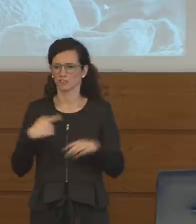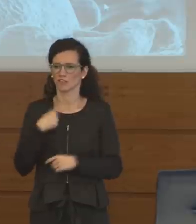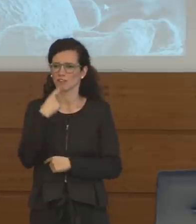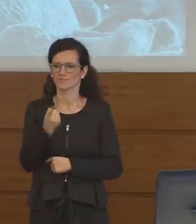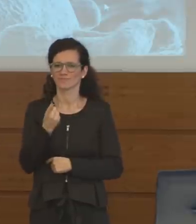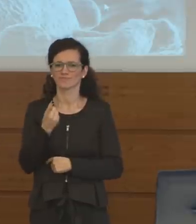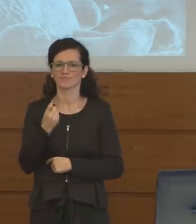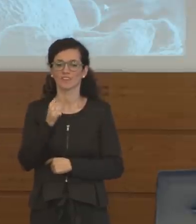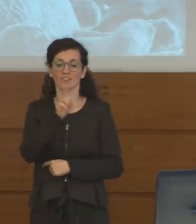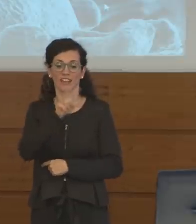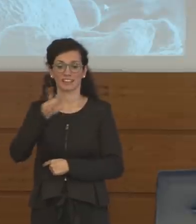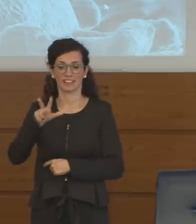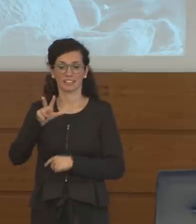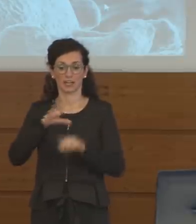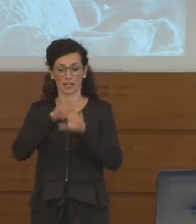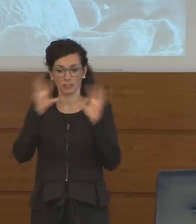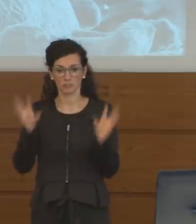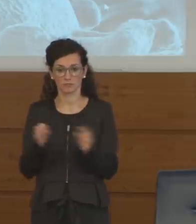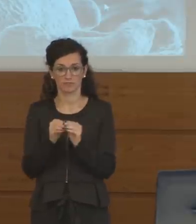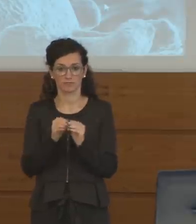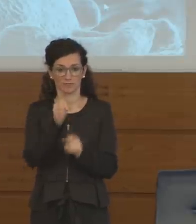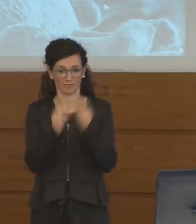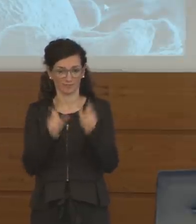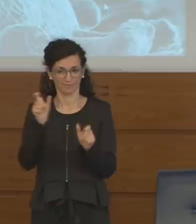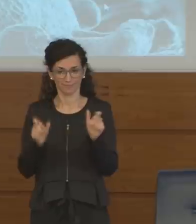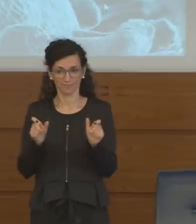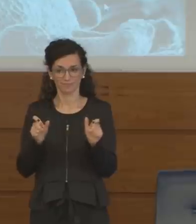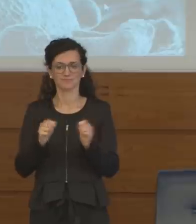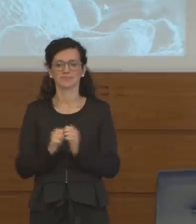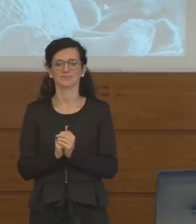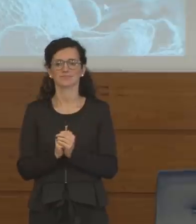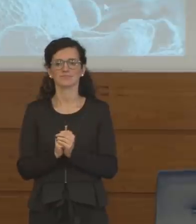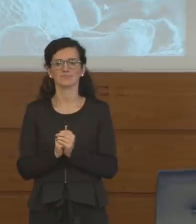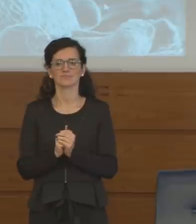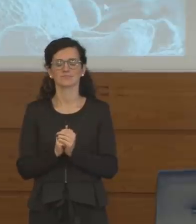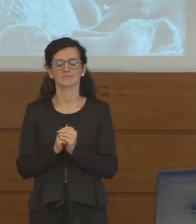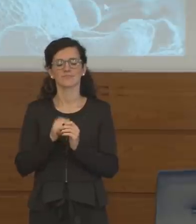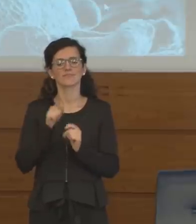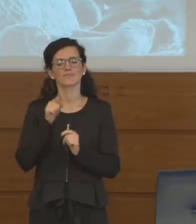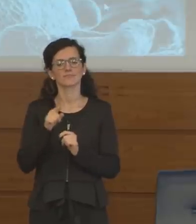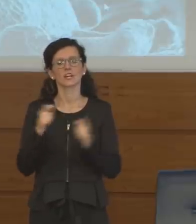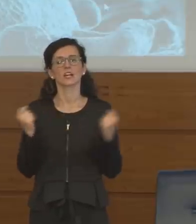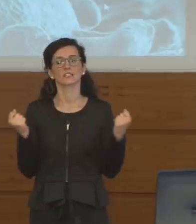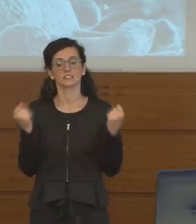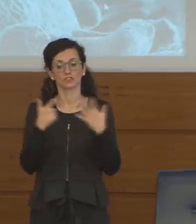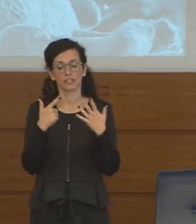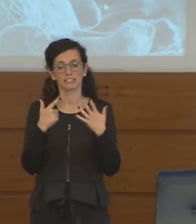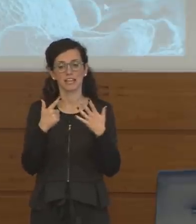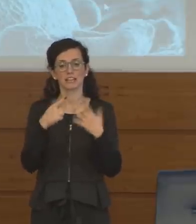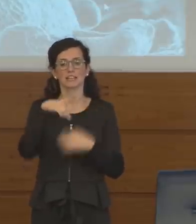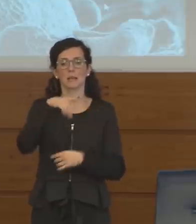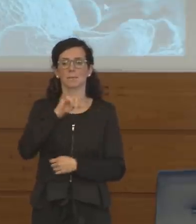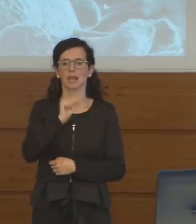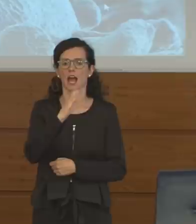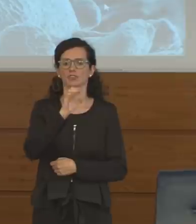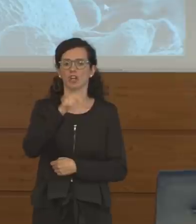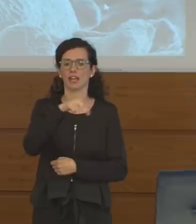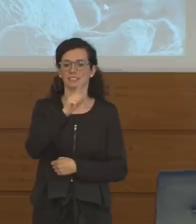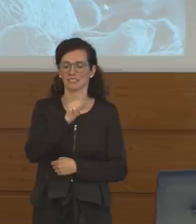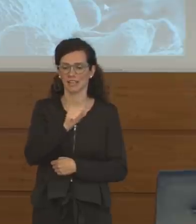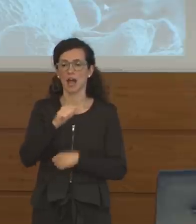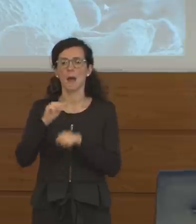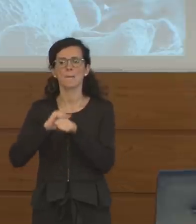sono 23 complessivamente le unità e sono 17 per Piacenza, 4 per